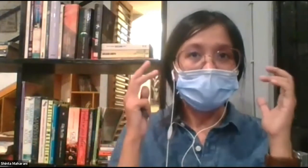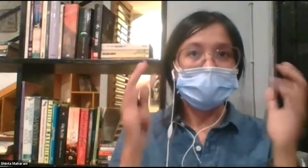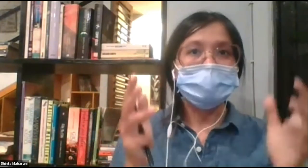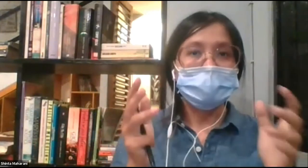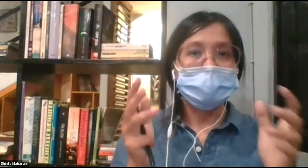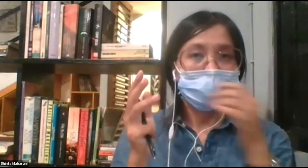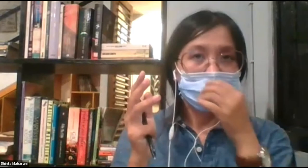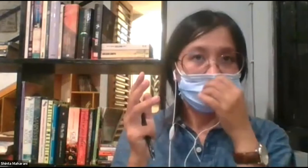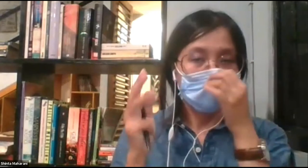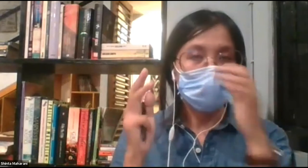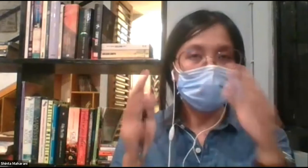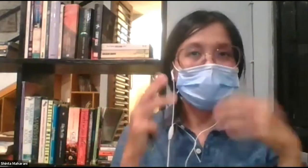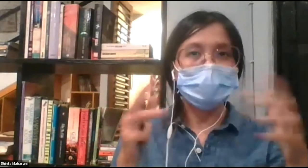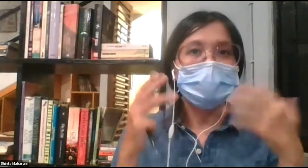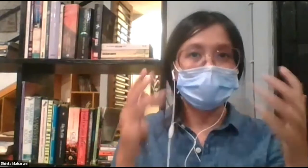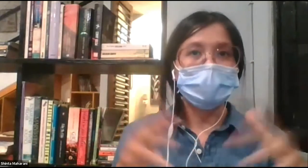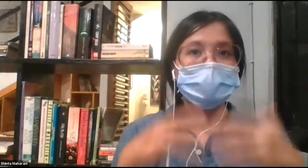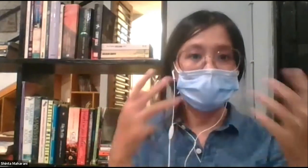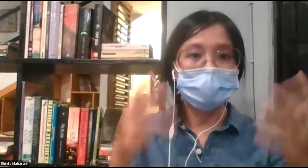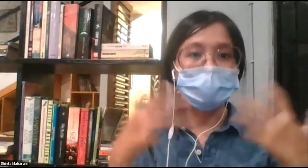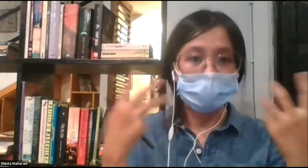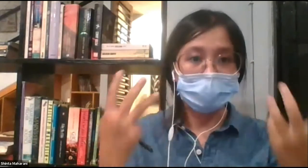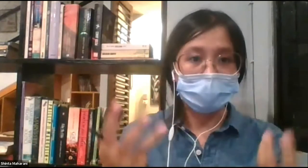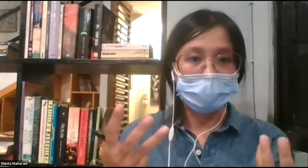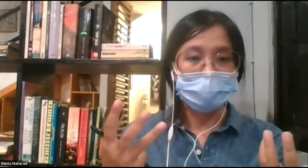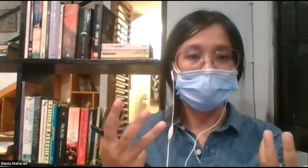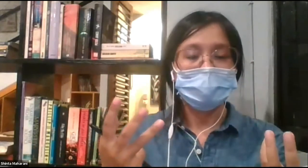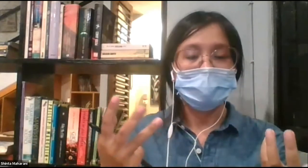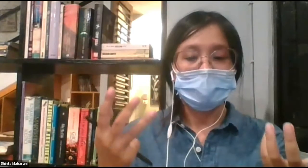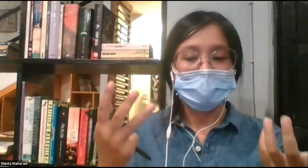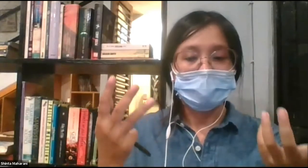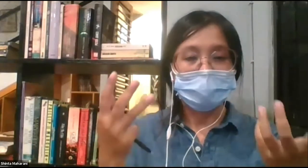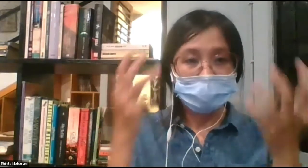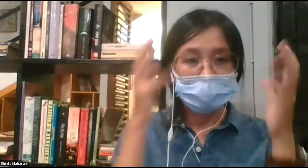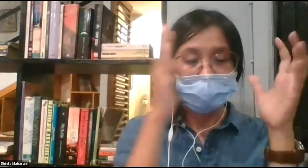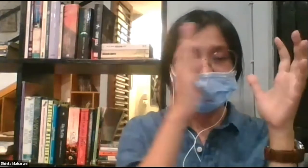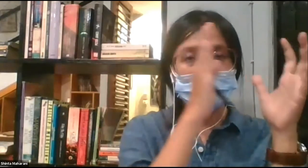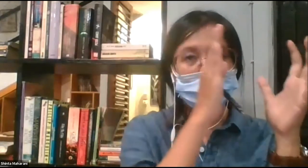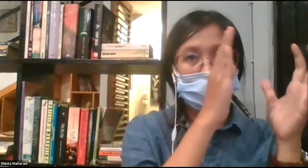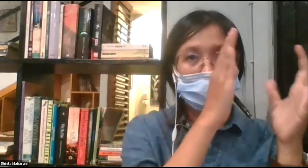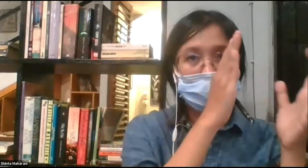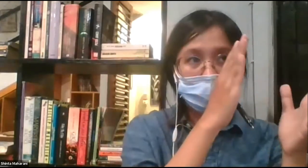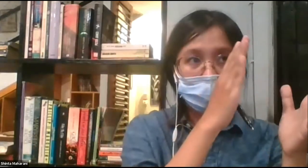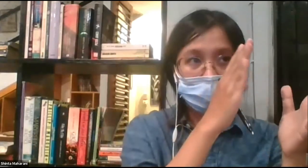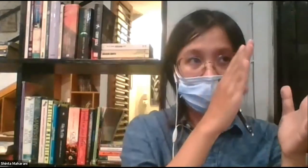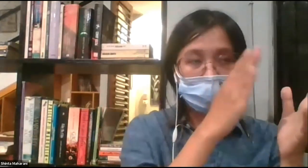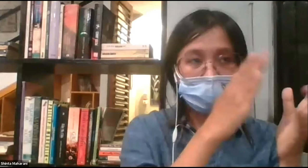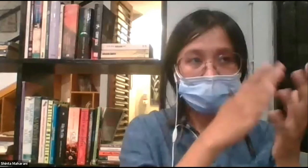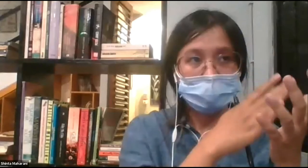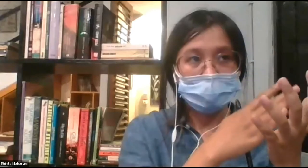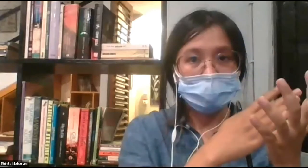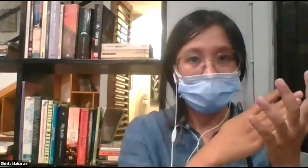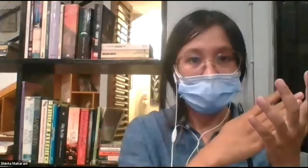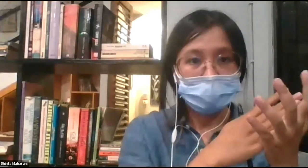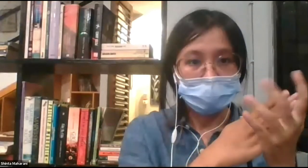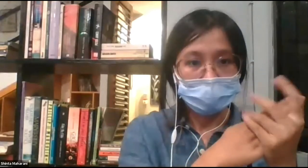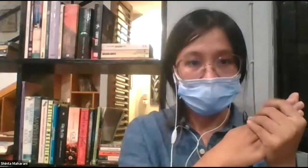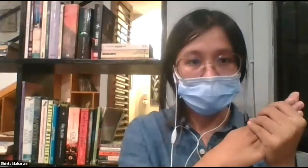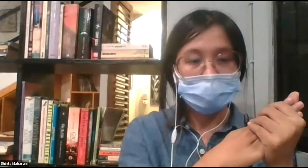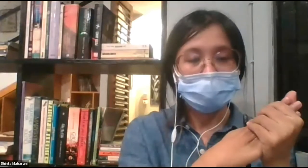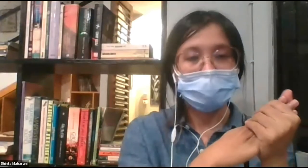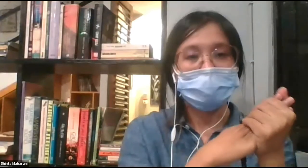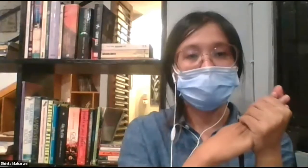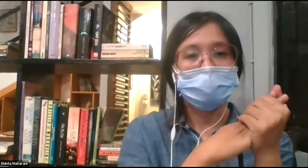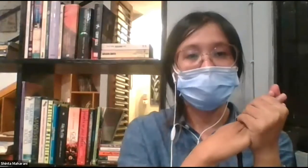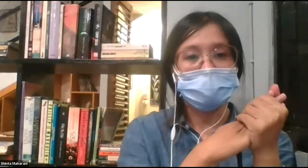pesan atau kalimat yang gampang dipahami oleh orang, baik di dalam format media